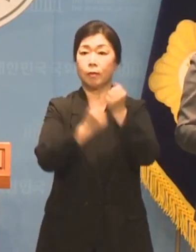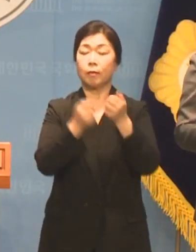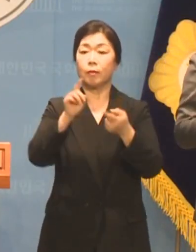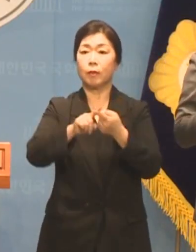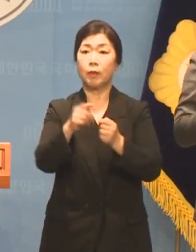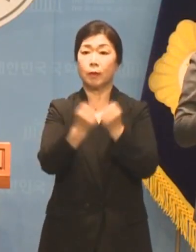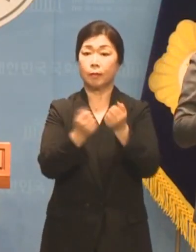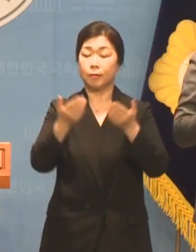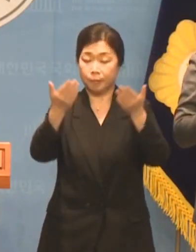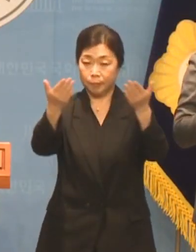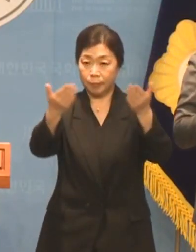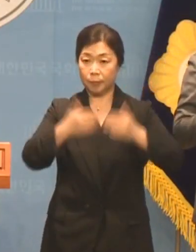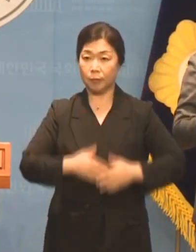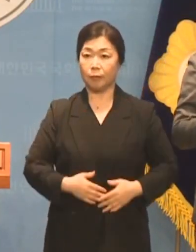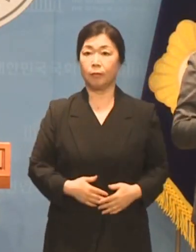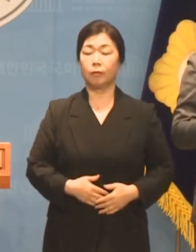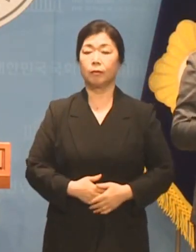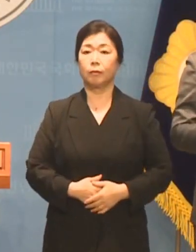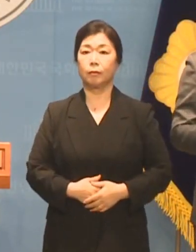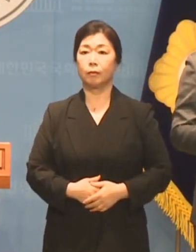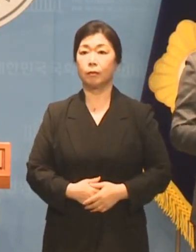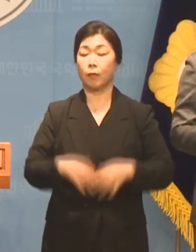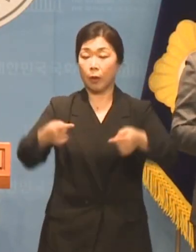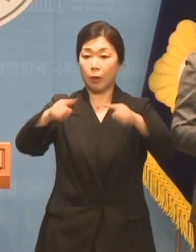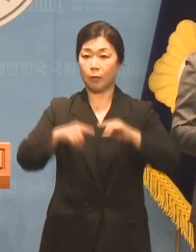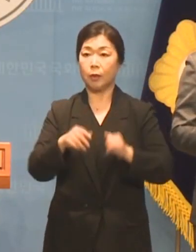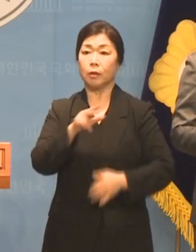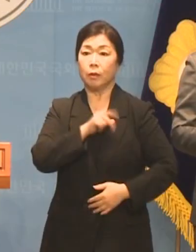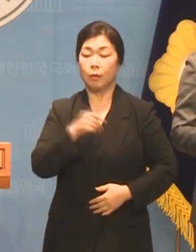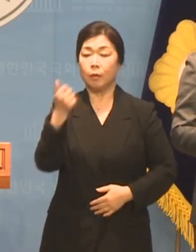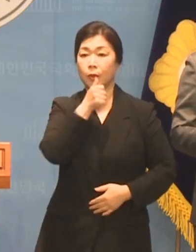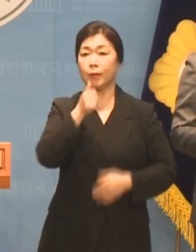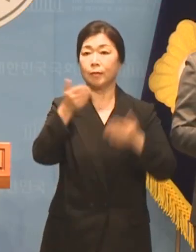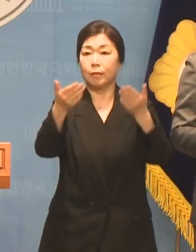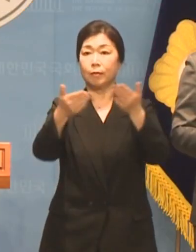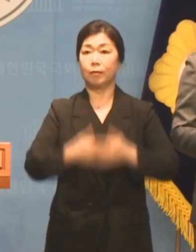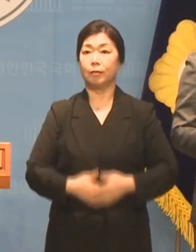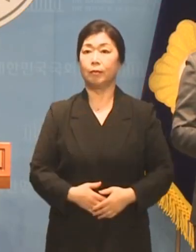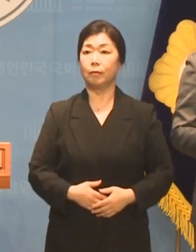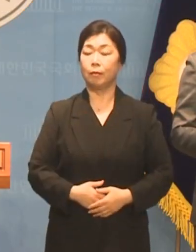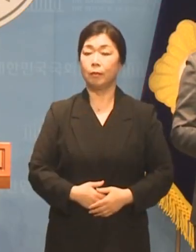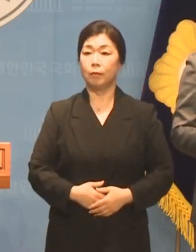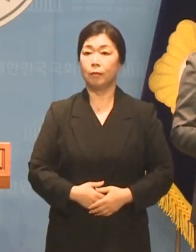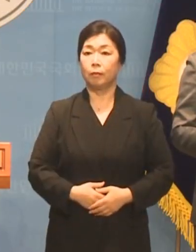대해서 브리핑하겠습니다. 참석하신 의원님 소개해드리겠습니다.